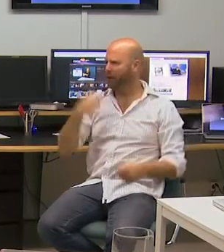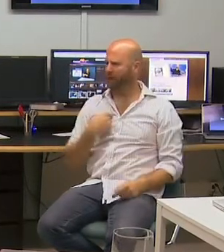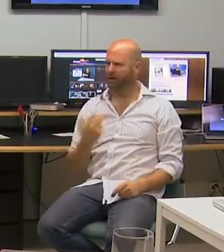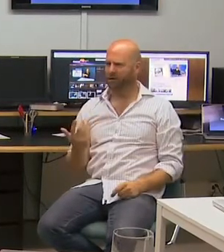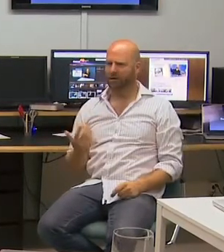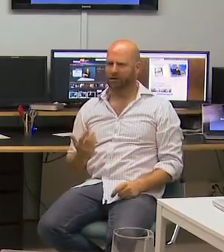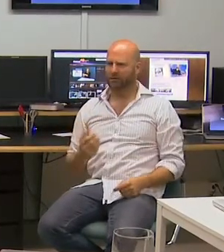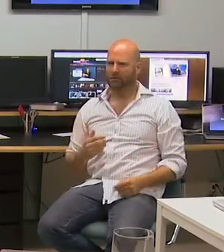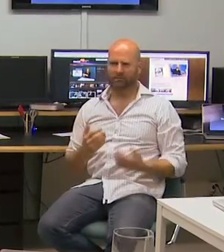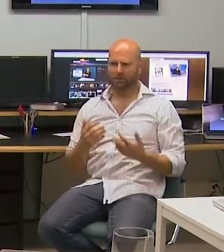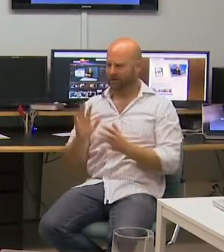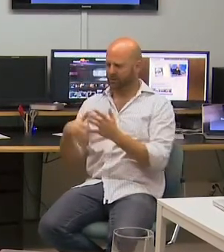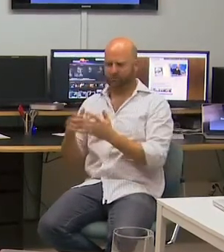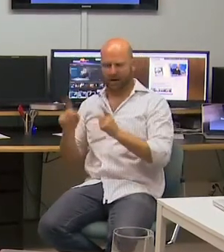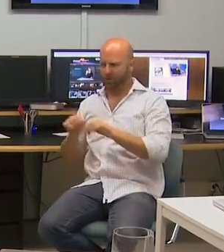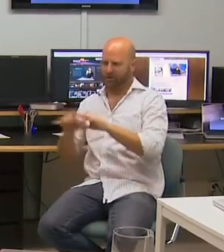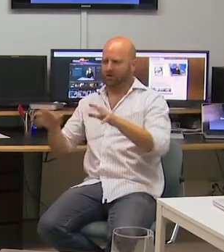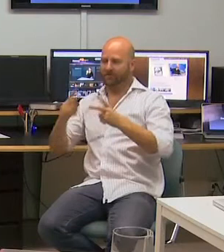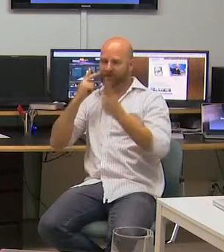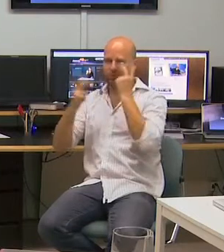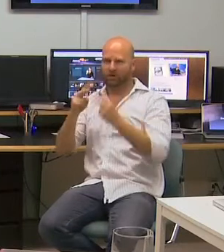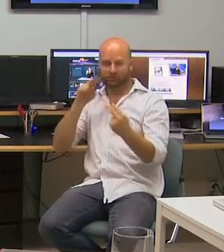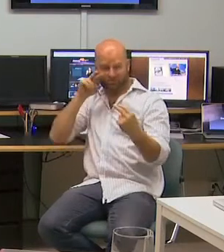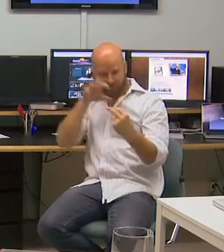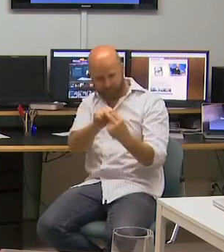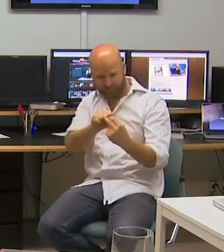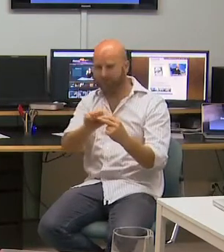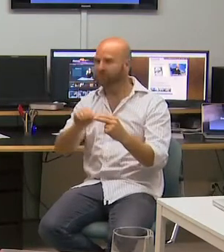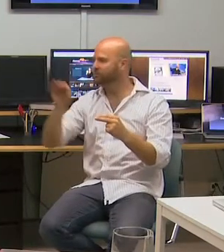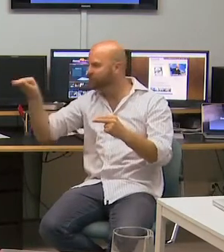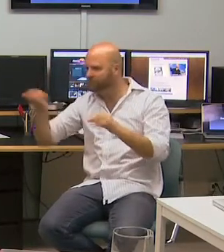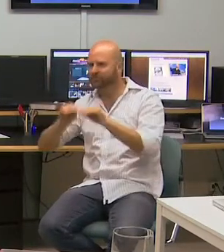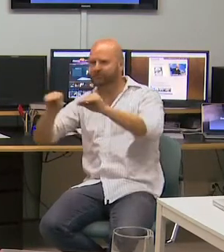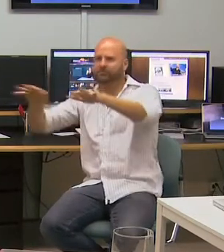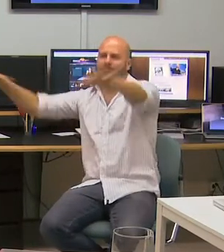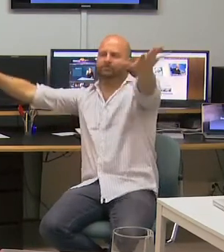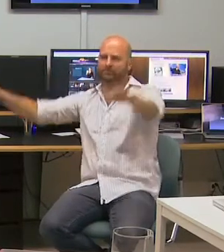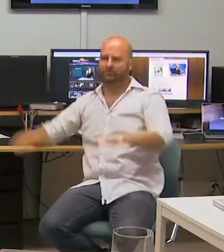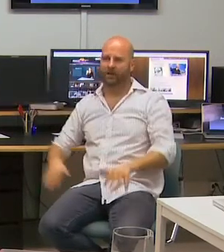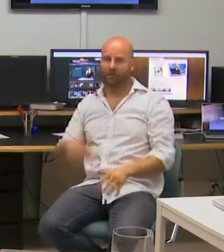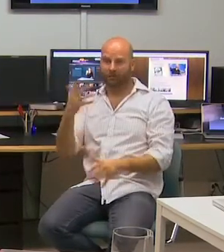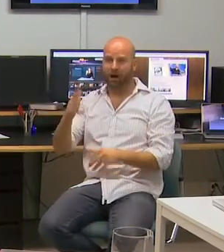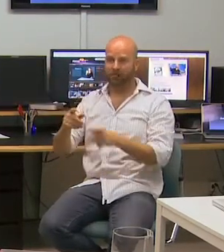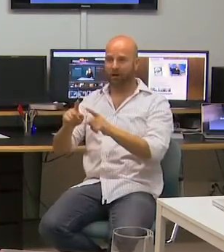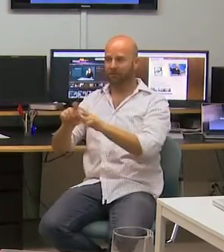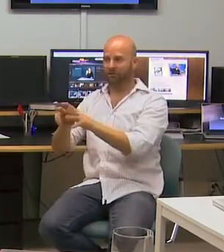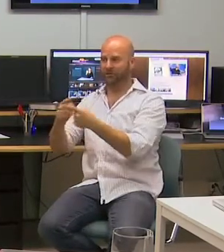eigentlich genau gleich. Ist das bei euch nicht auch so? Das verbreitet sich einfach visuell schnell. Man sieht es, man verbreitet es und schon passiert.